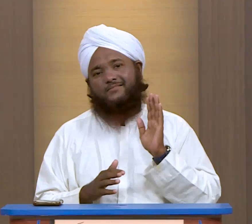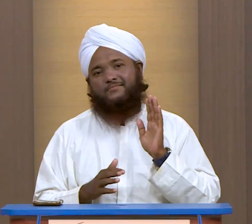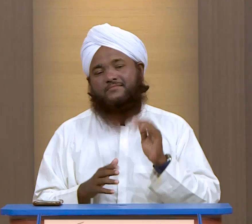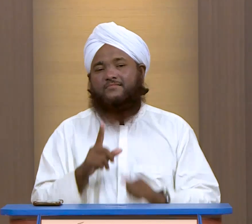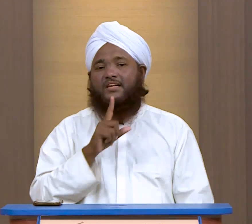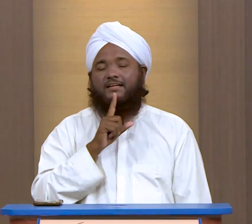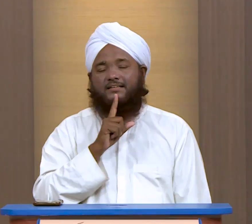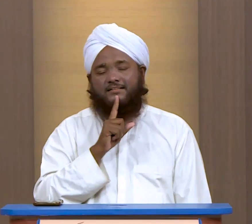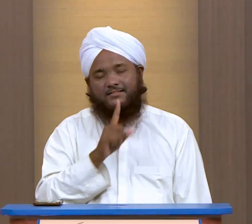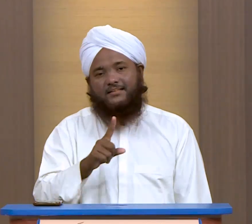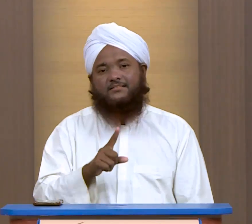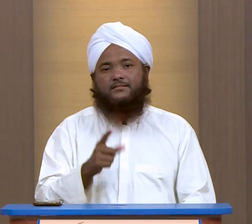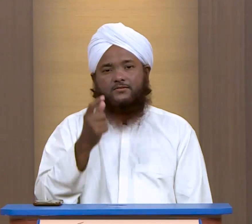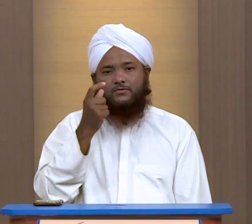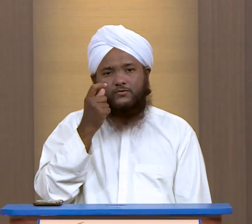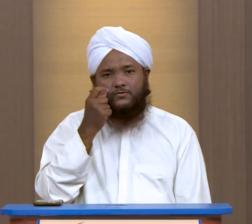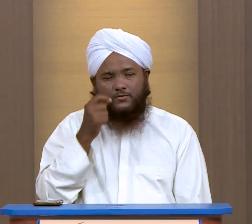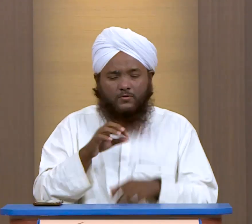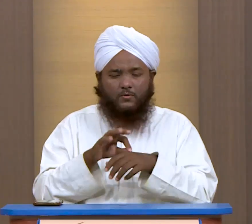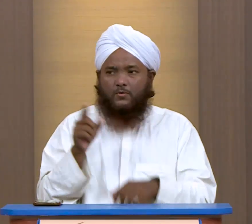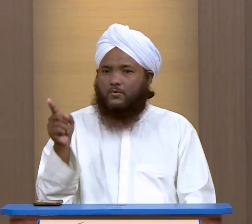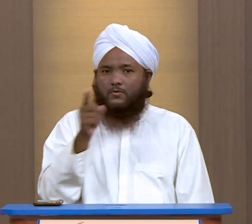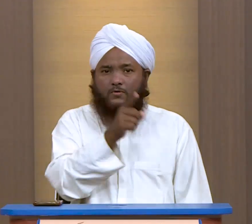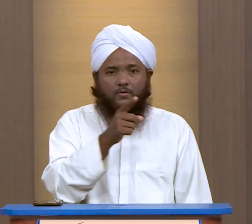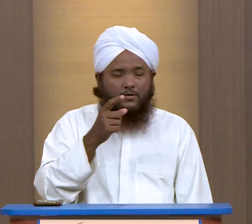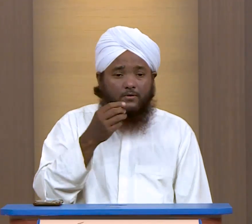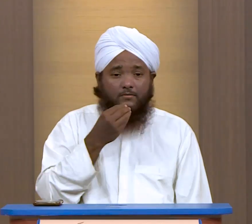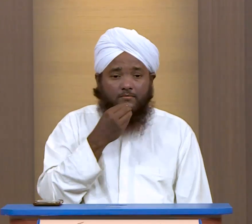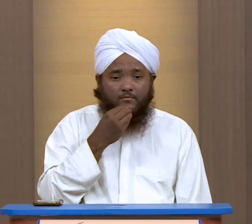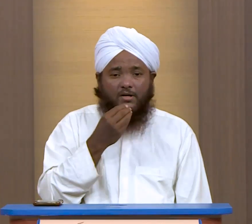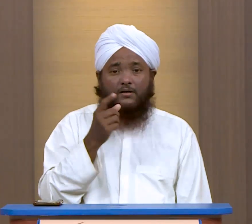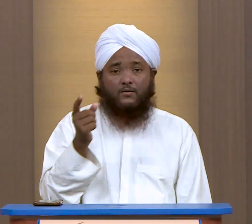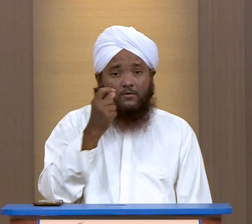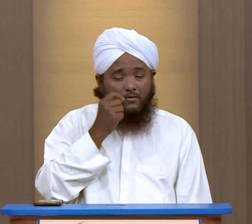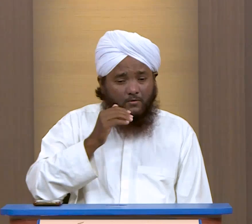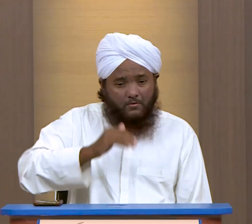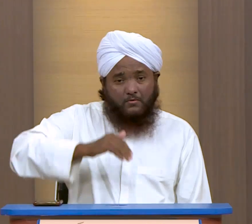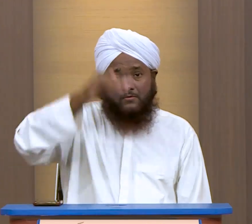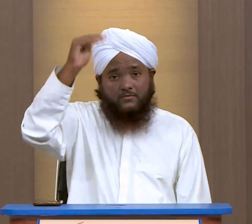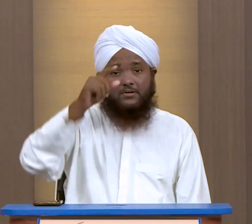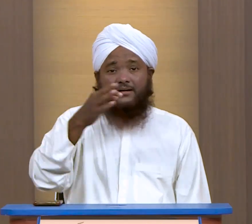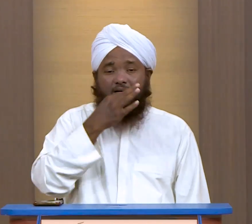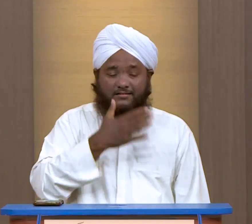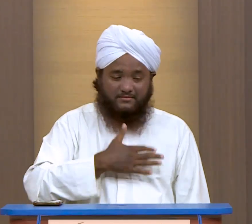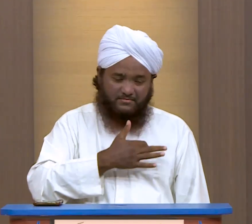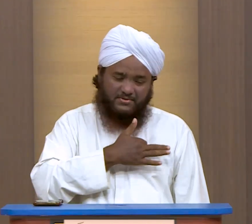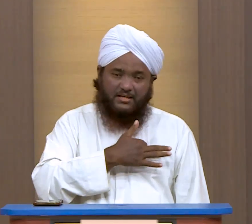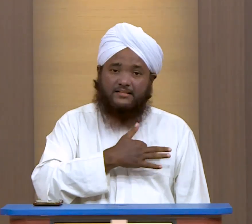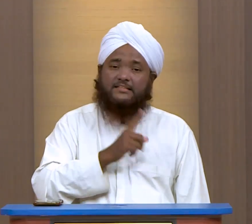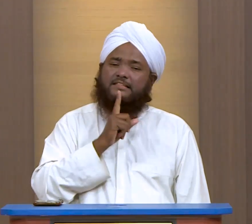یقیناً جو لوگ اپنے بڑوں کی عزت و عظمت کو تسلیم کرتے ہوئے دل سے ان کا احترام کرتے